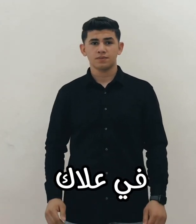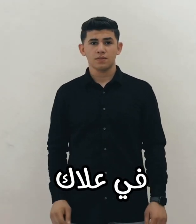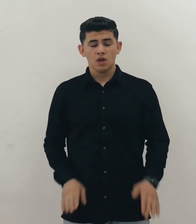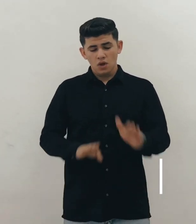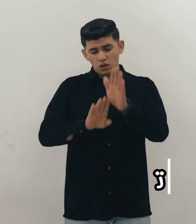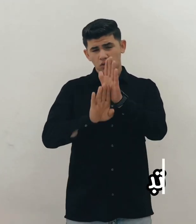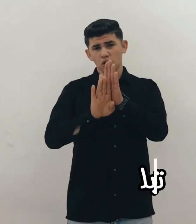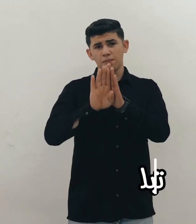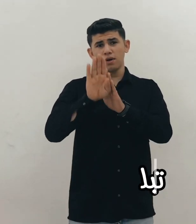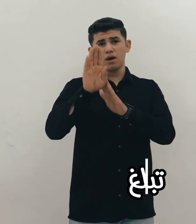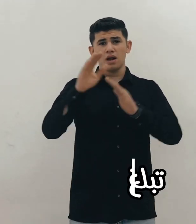علاك تبلغ